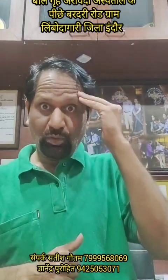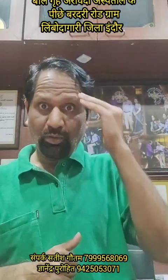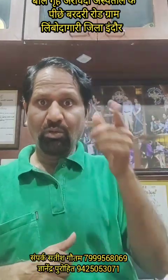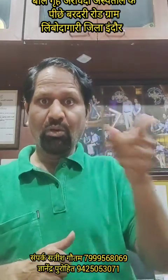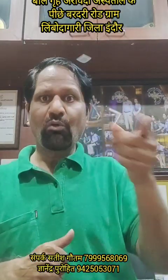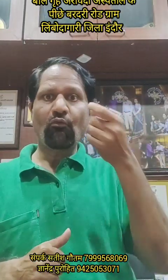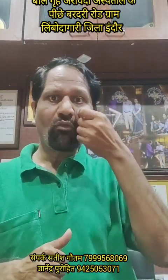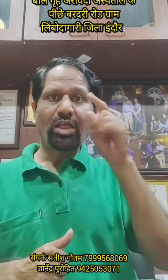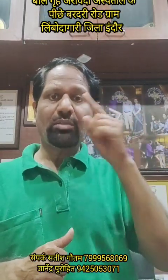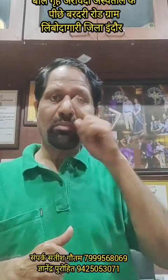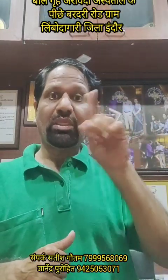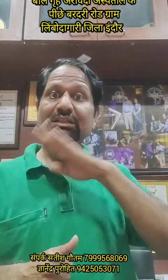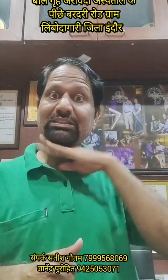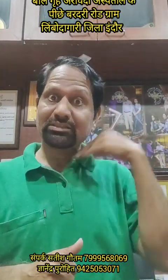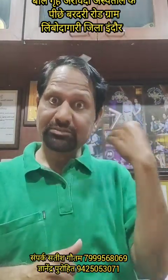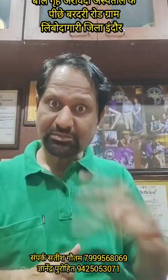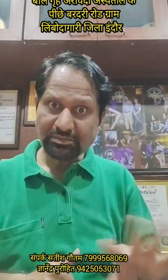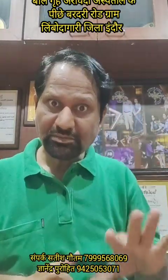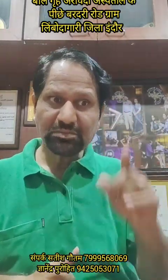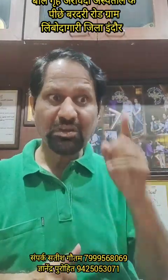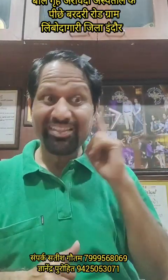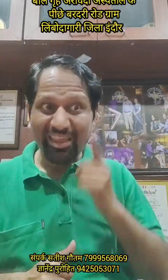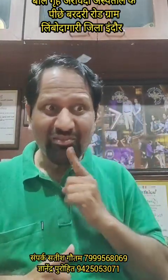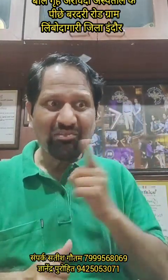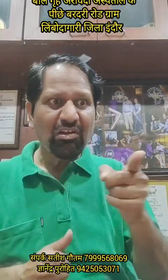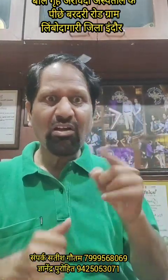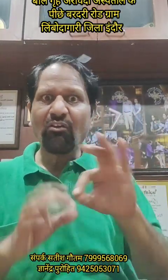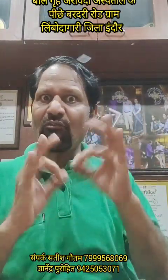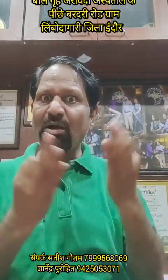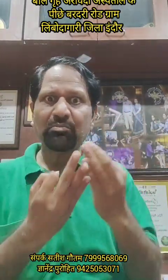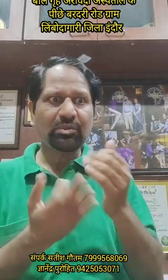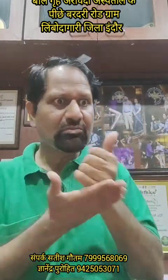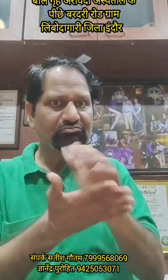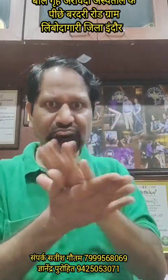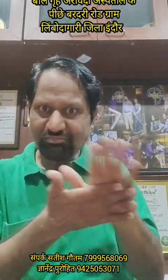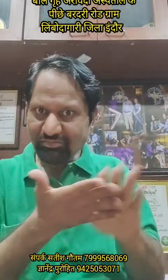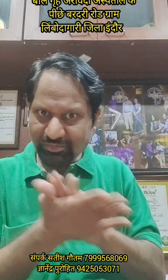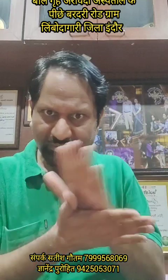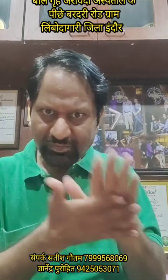बधिर है और उसके मदर फादर की डेथ हो गई है, तो आप